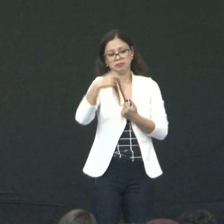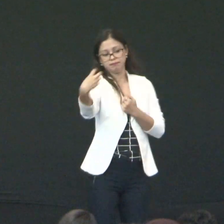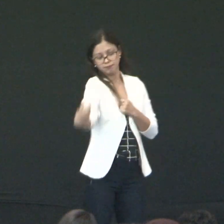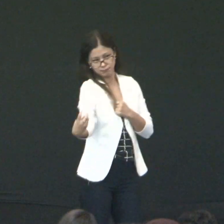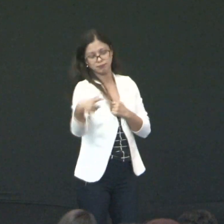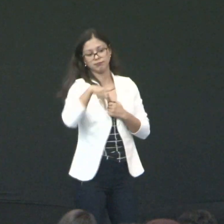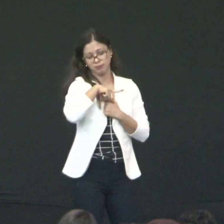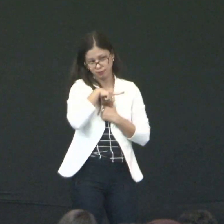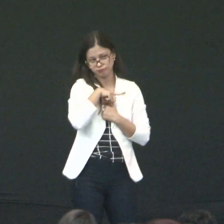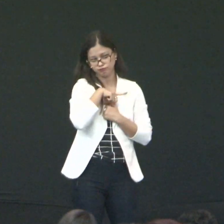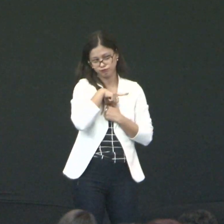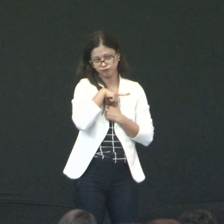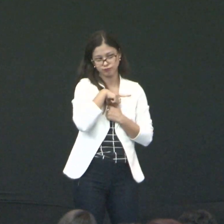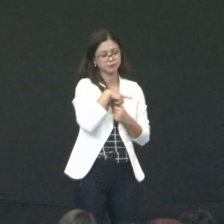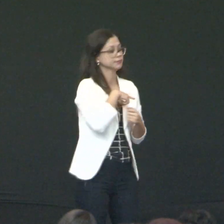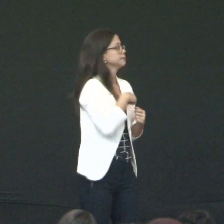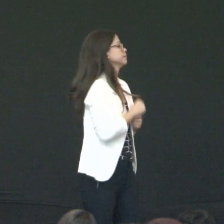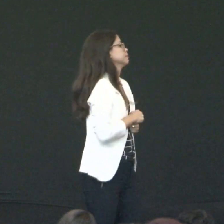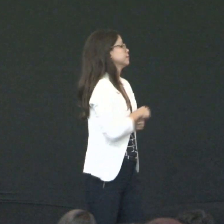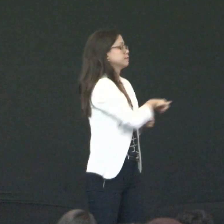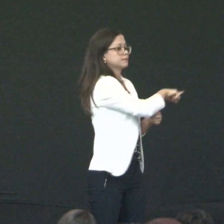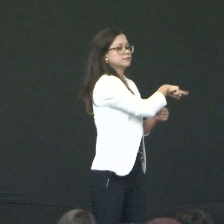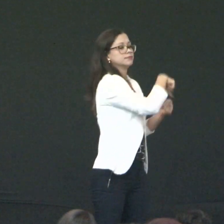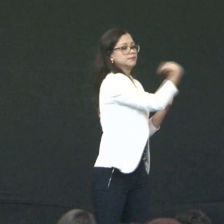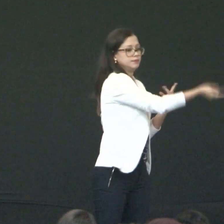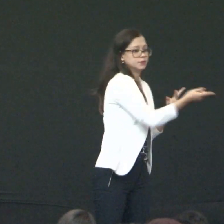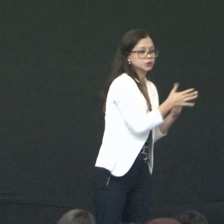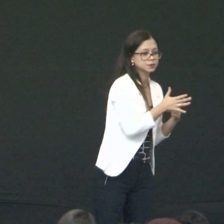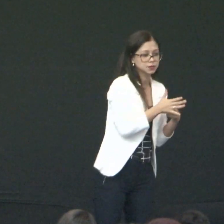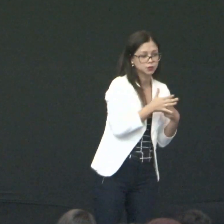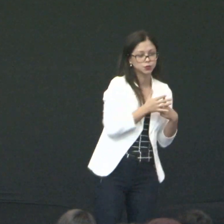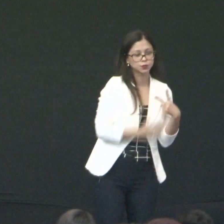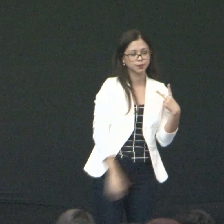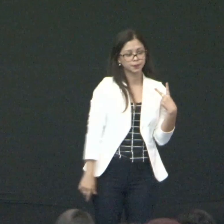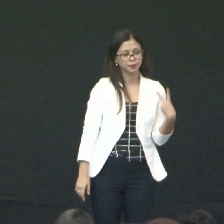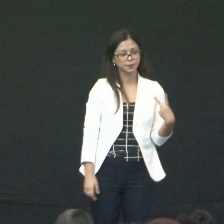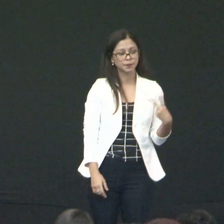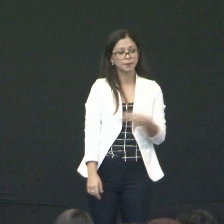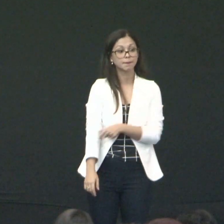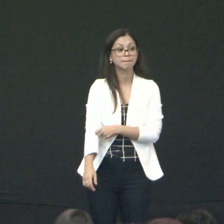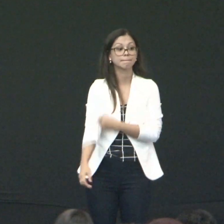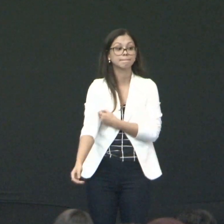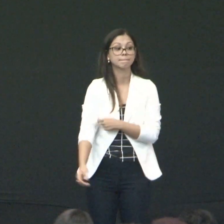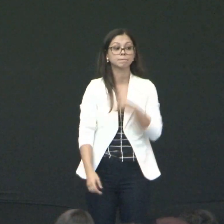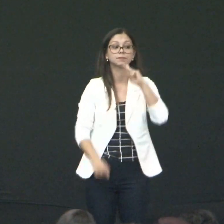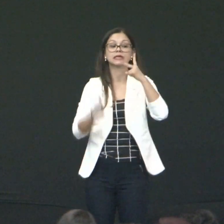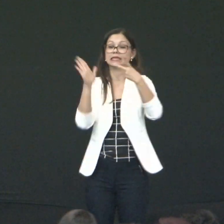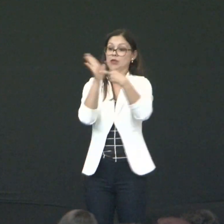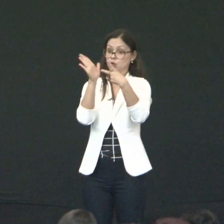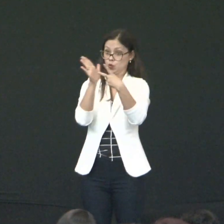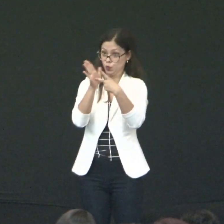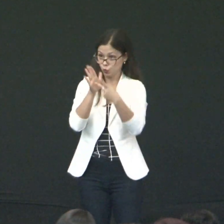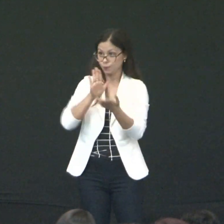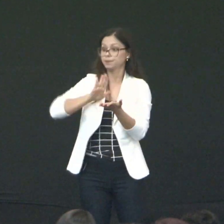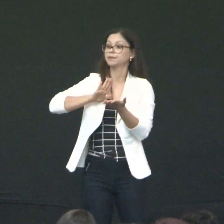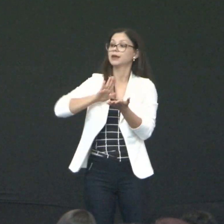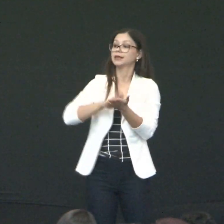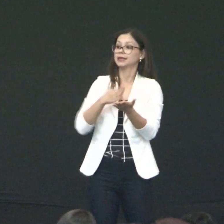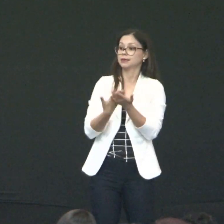né? Pode ter um apoio, mas esse apoio simplesmente está ali como isso, como apoio.